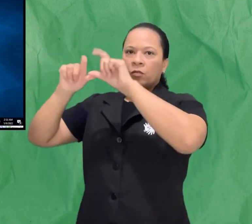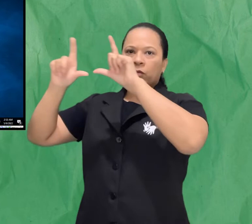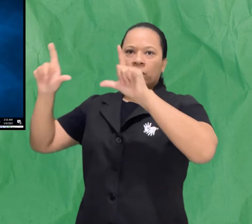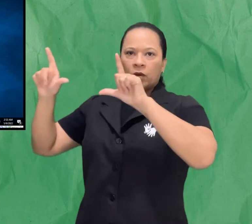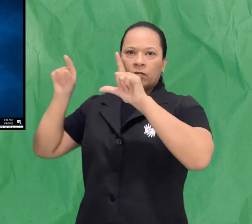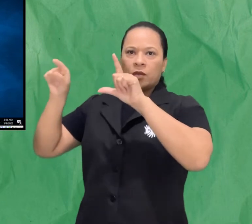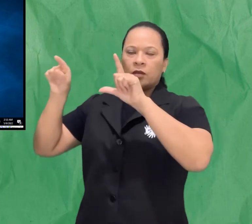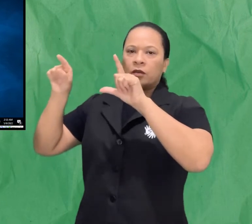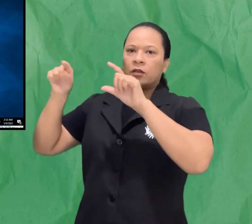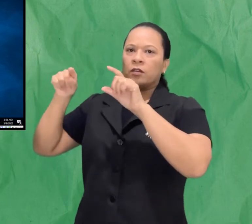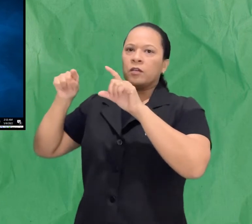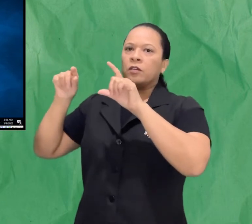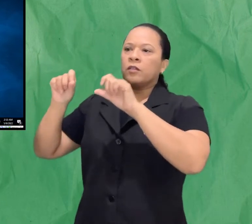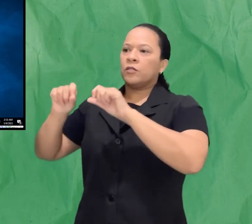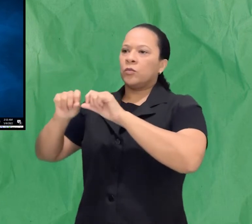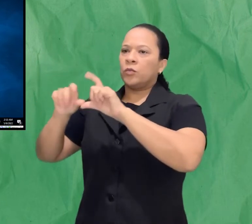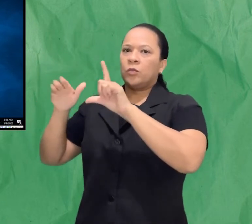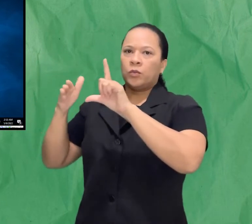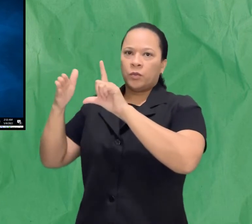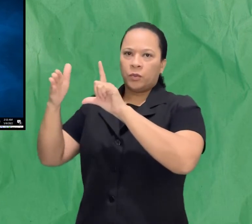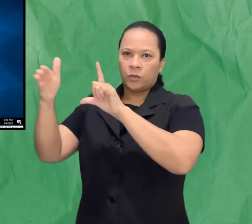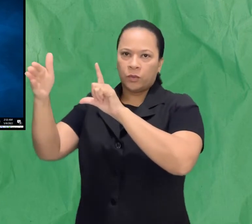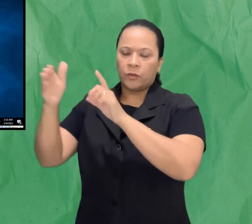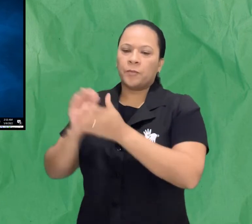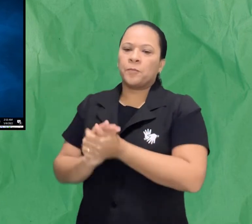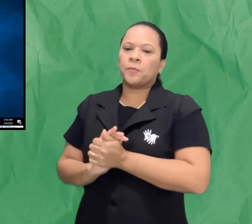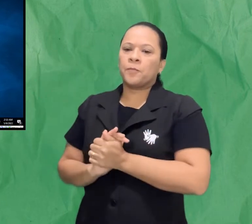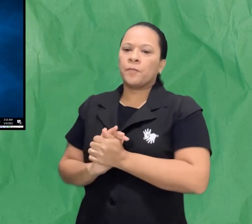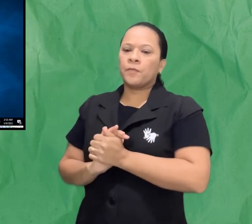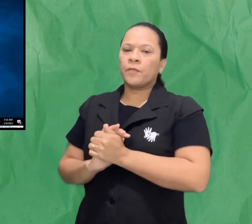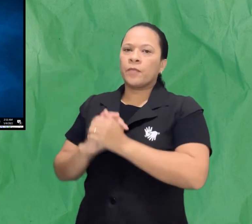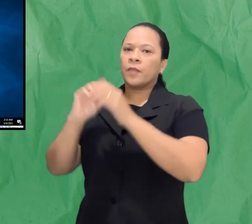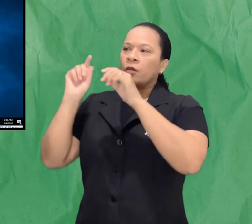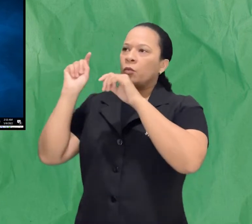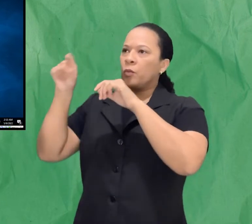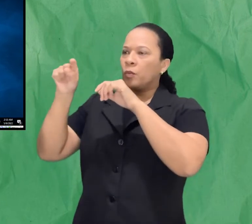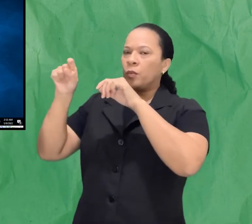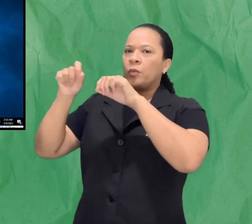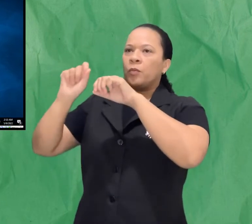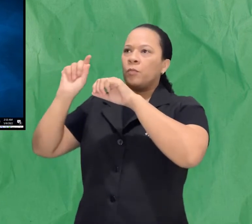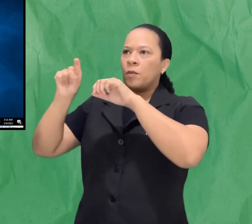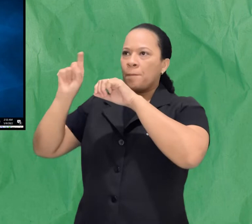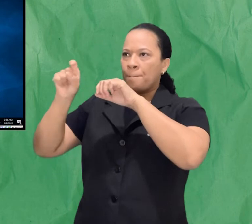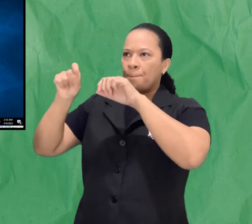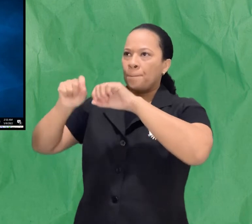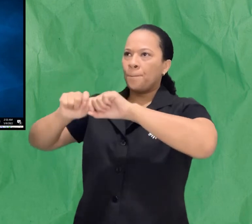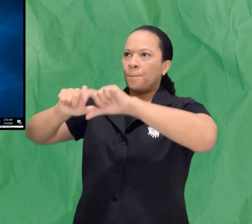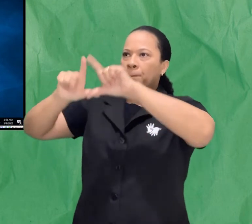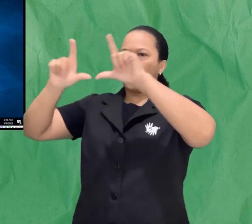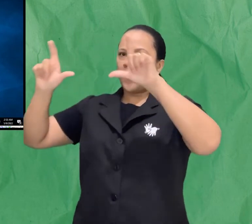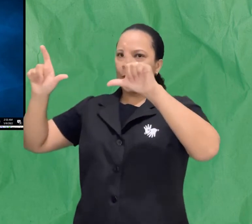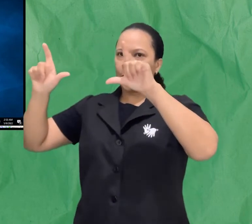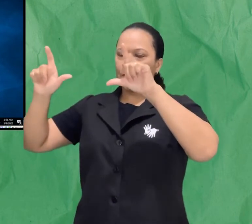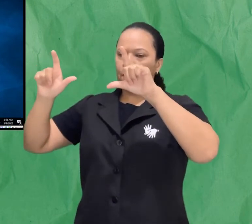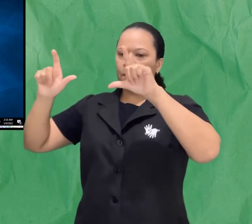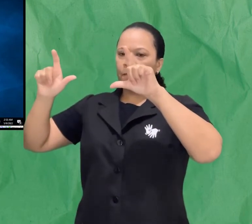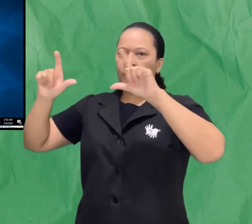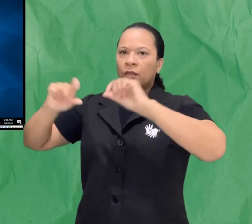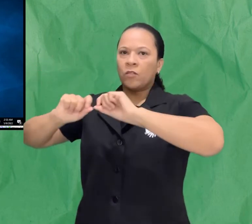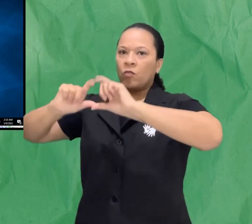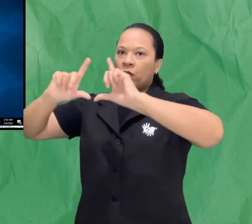arquivo HTML. Aqui, como ele já está aqui, é só dar dois cliques e apertar o Open. Ele vai abrir no